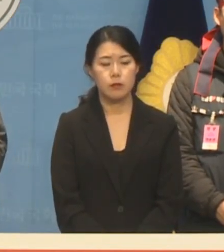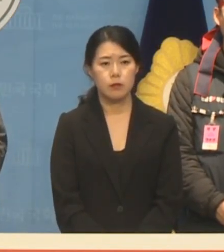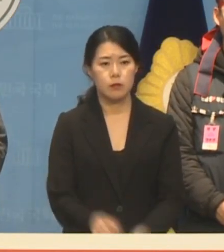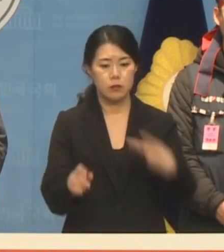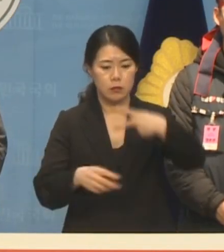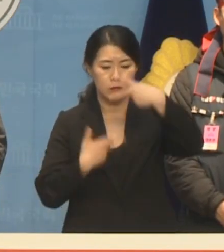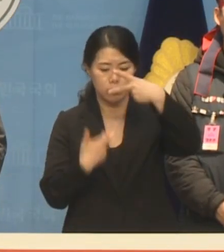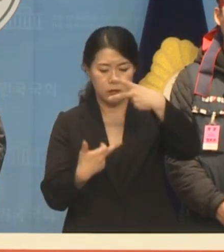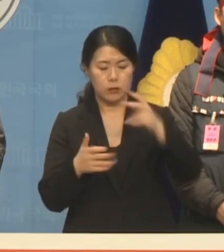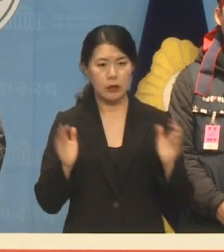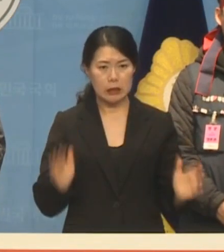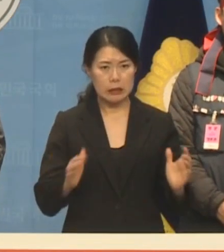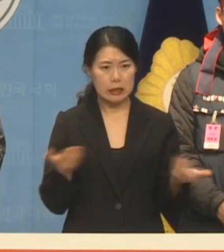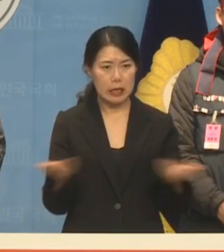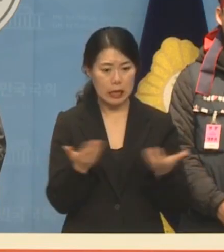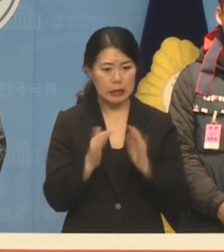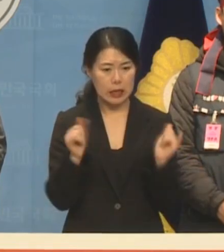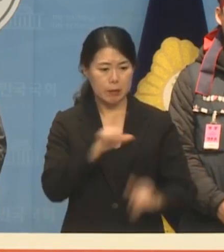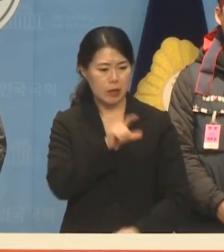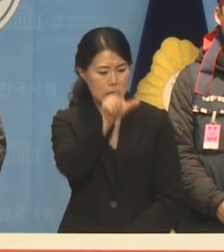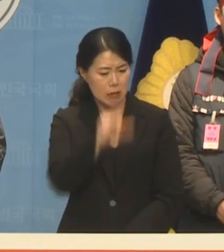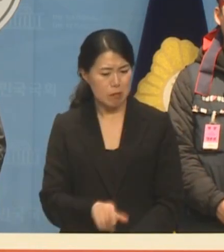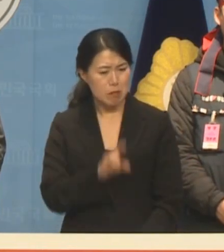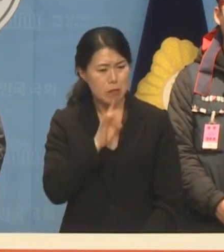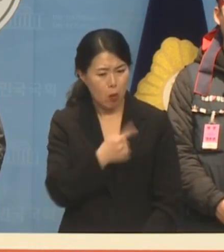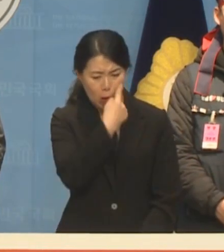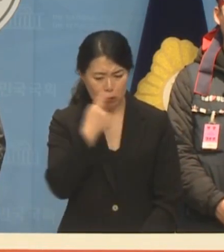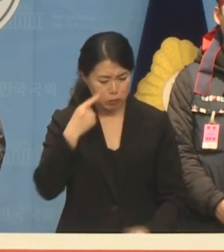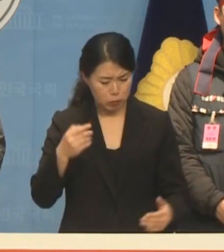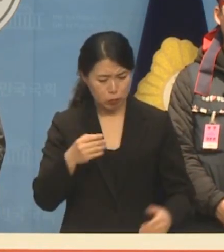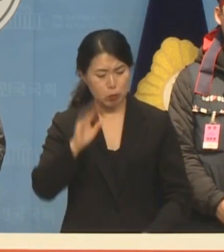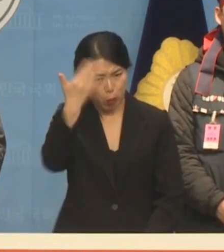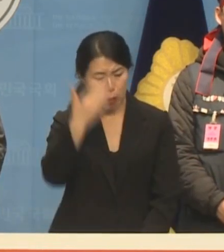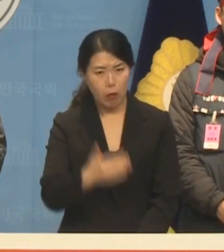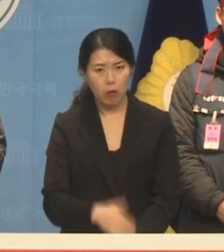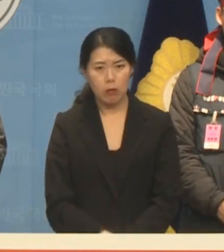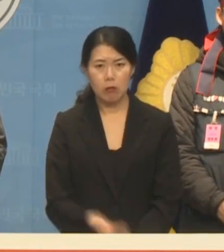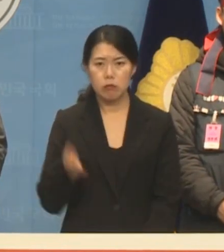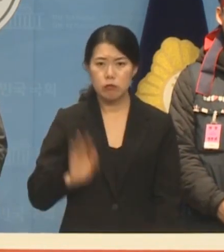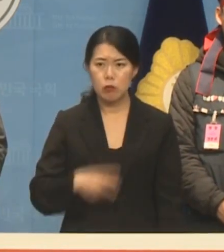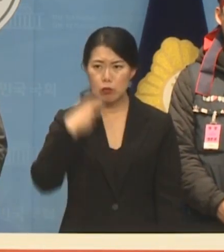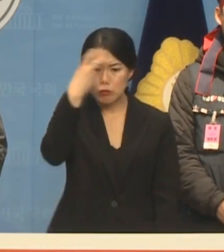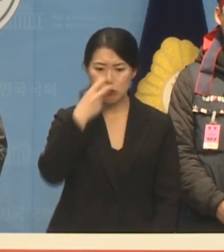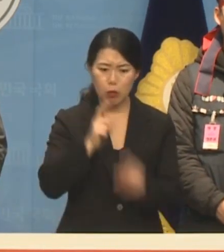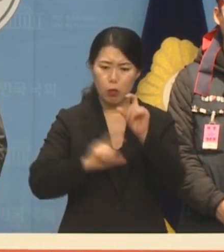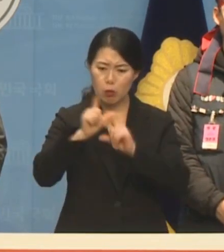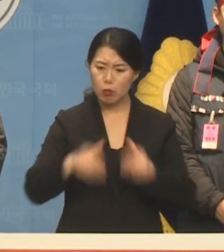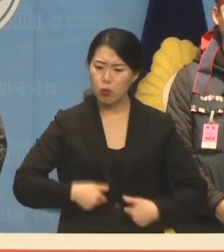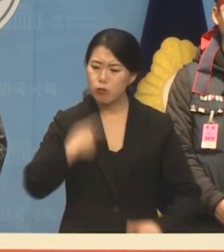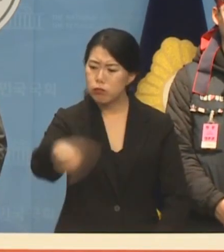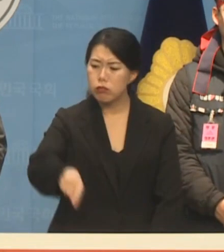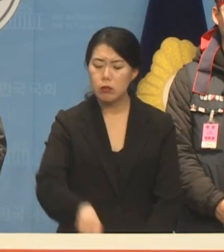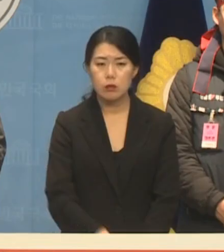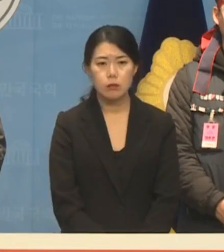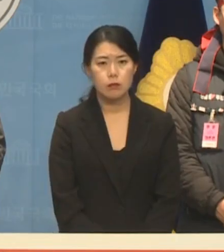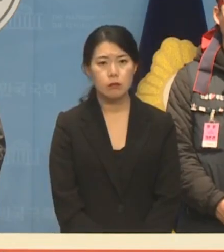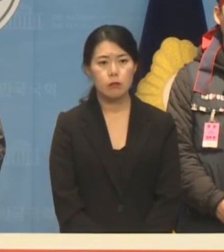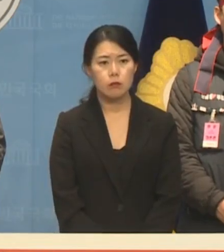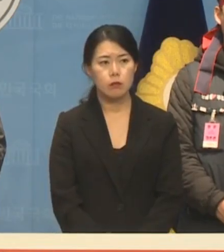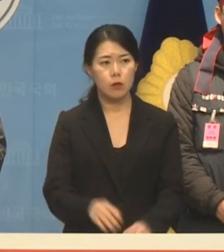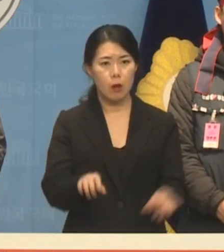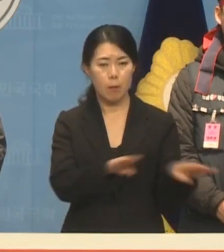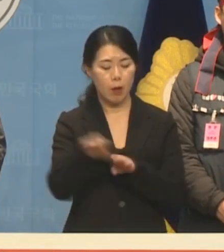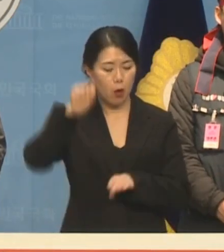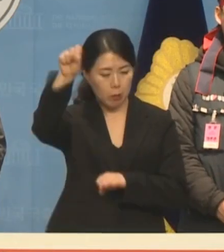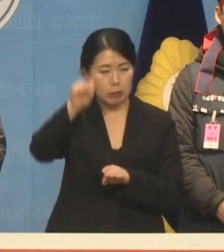2월 17일까지 근무했던 명단만 확인하면 될 것인데 도대체 무슨 조사가 더 필요한가? 파업 돌입